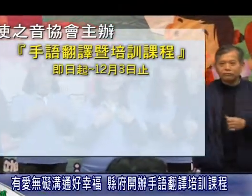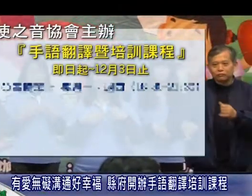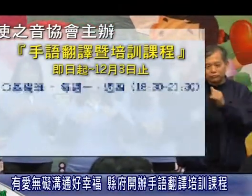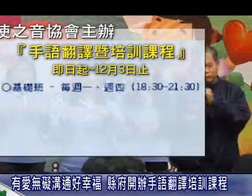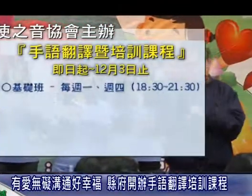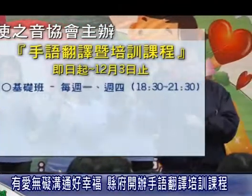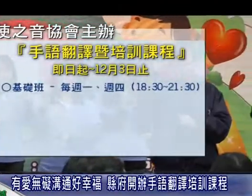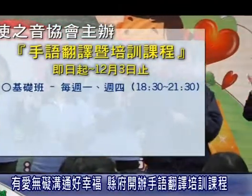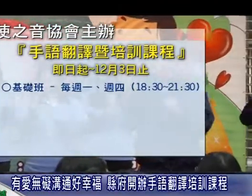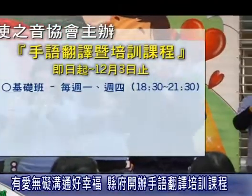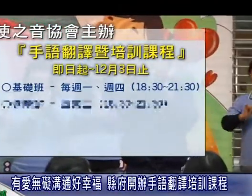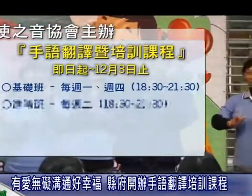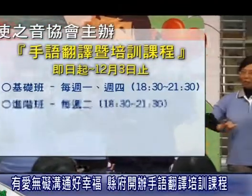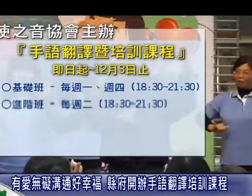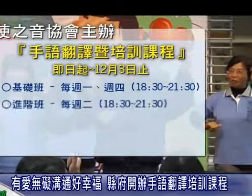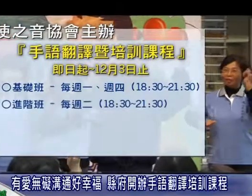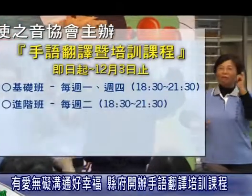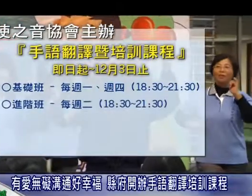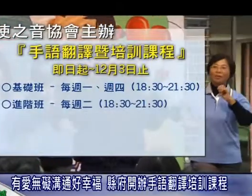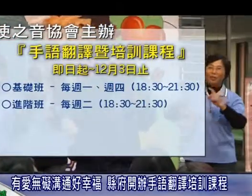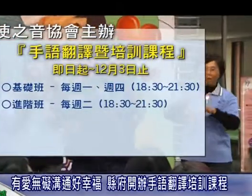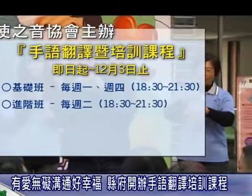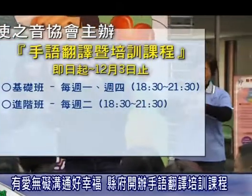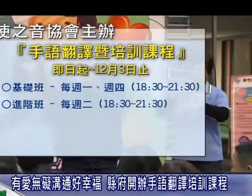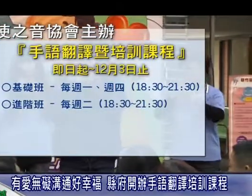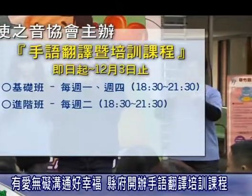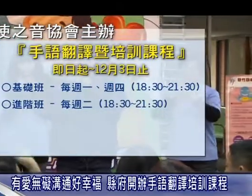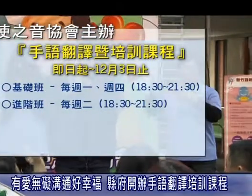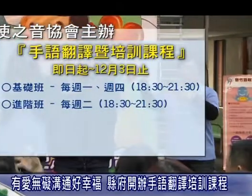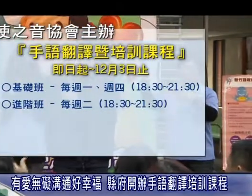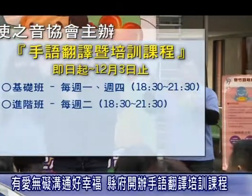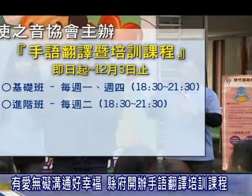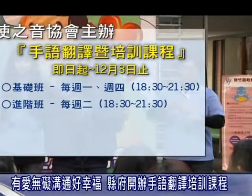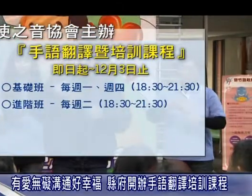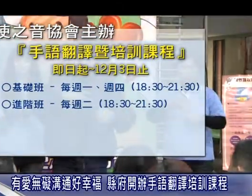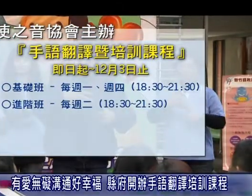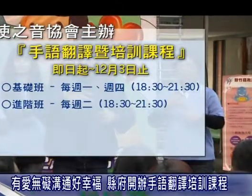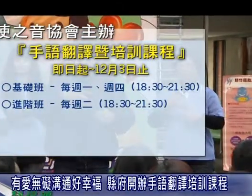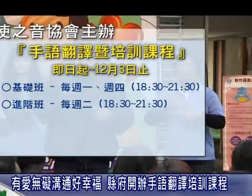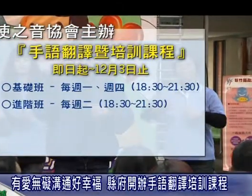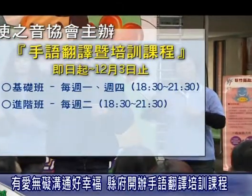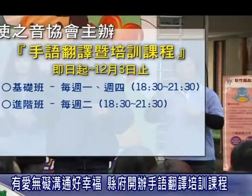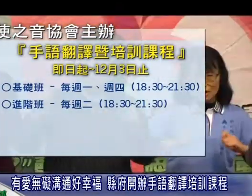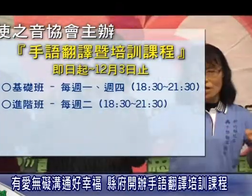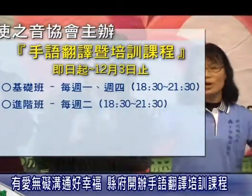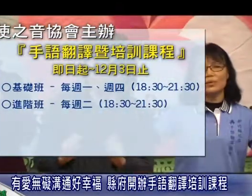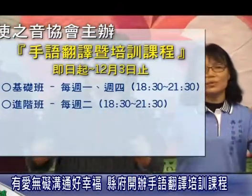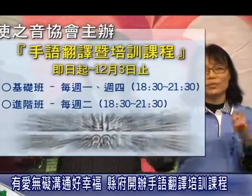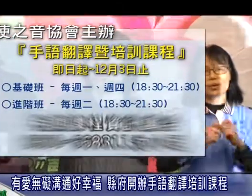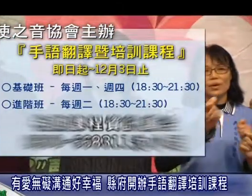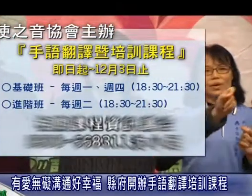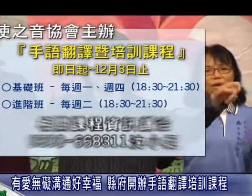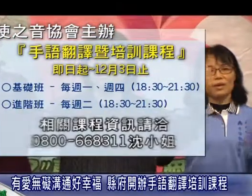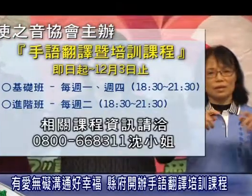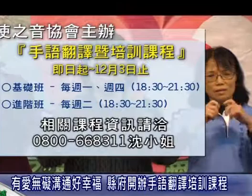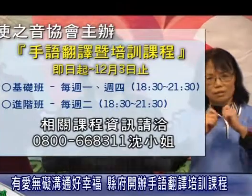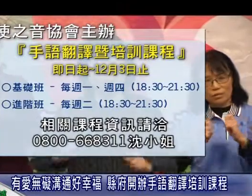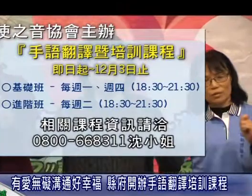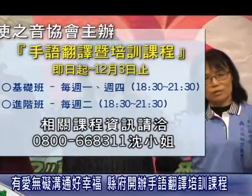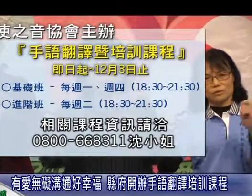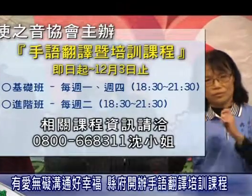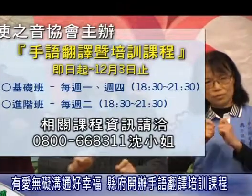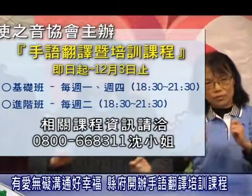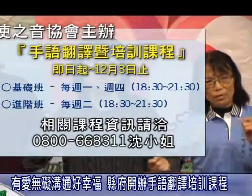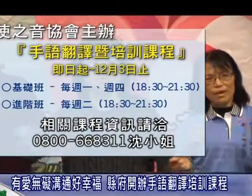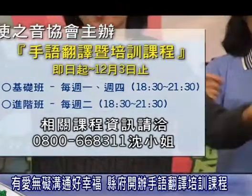日起到12月3号为止，开设手语基础班和进修班，期待借由培训课程培养出更多专业人员投入无